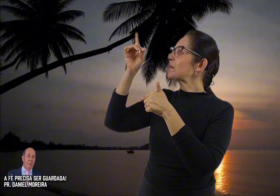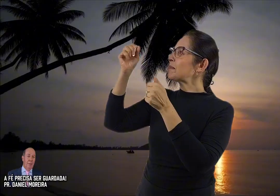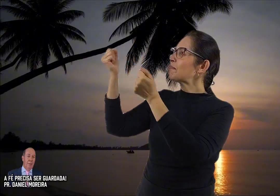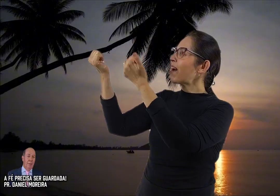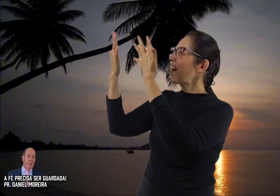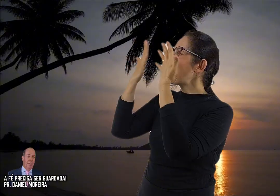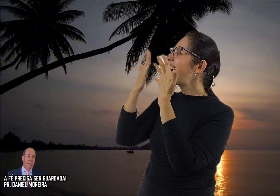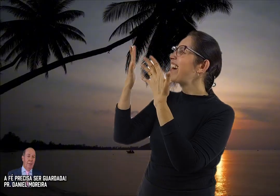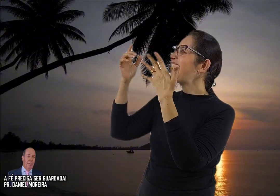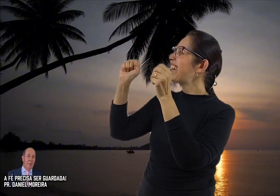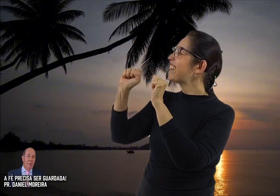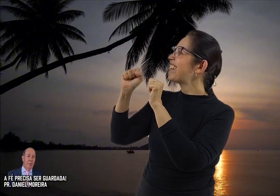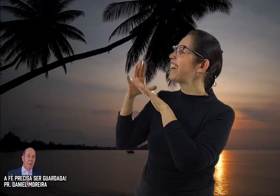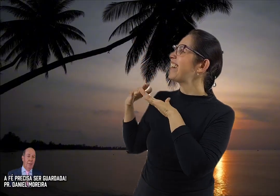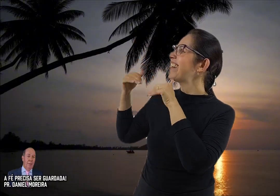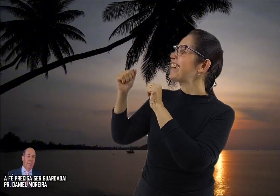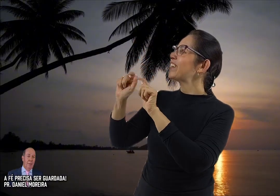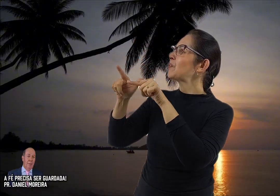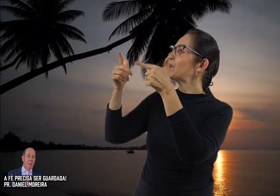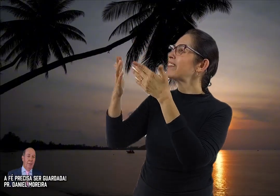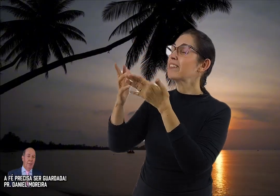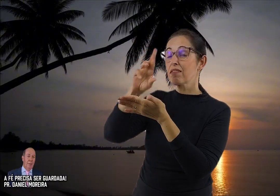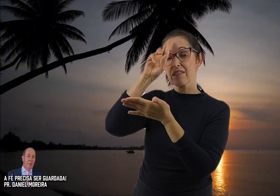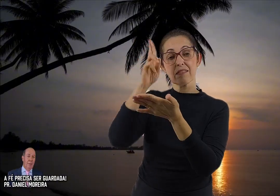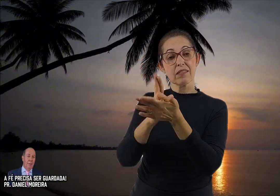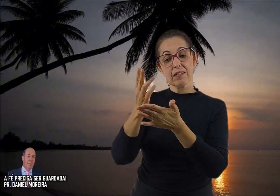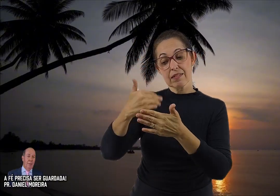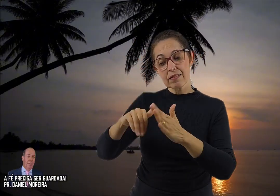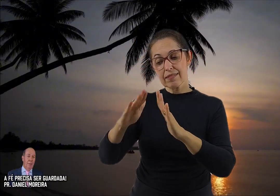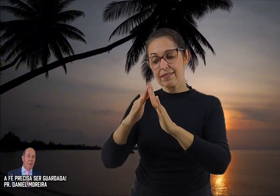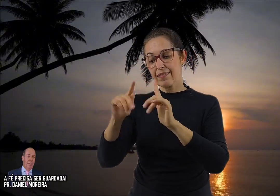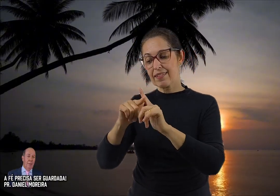a ministração de anjos. É isso que dá resultado na vida da igreja.